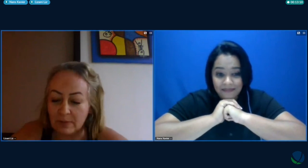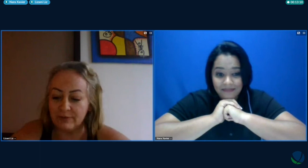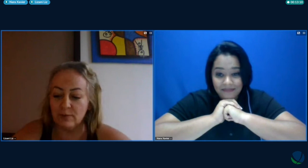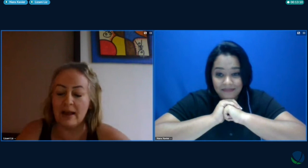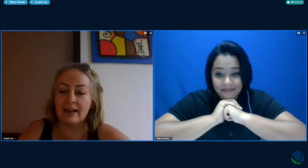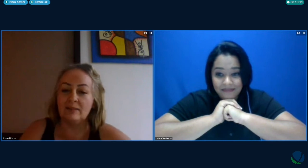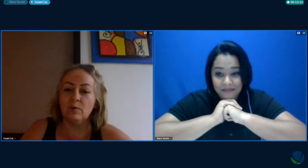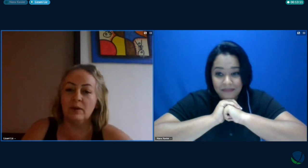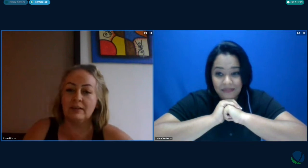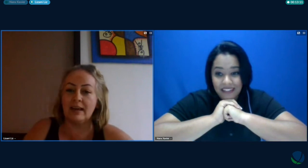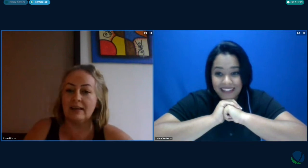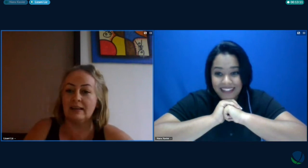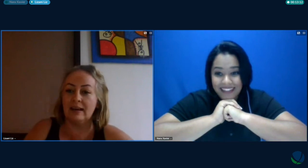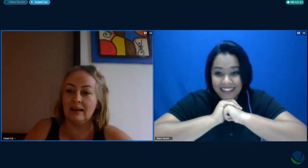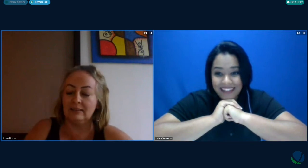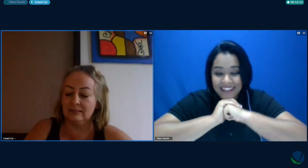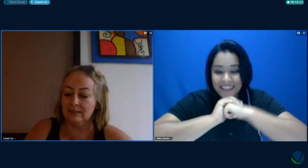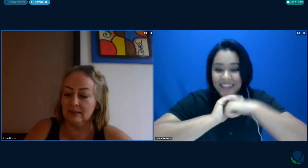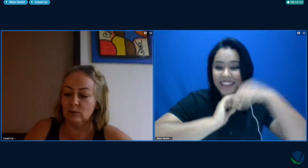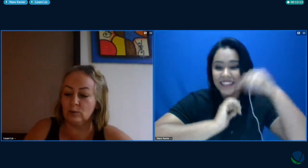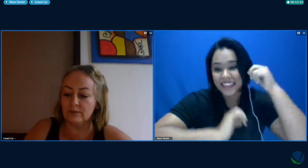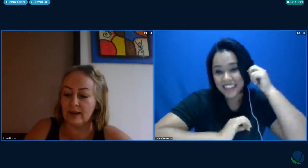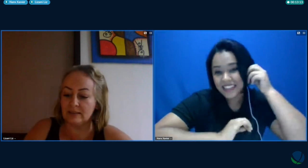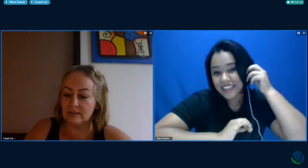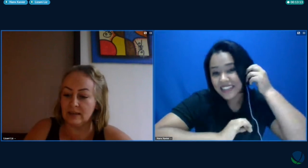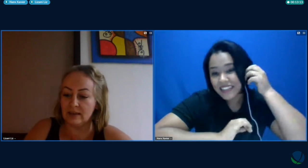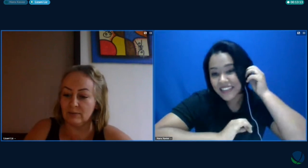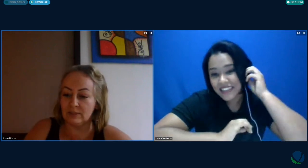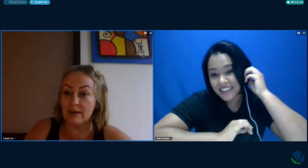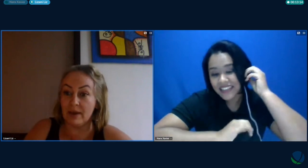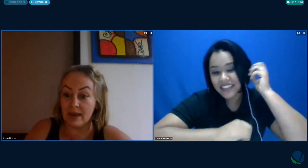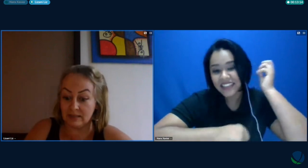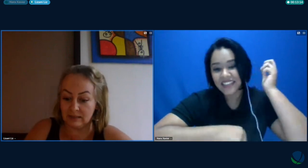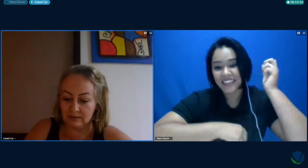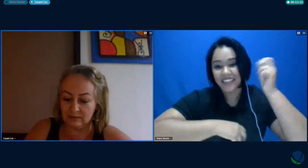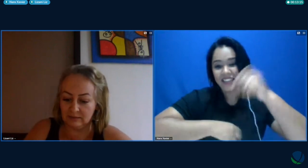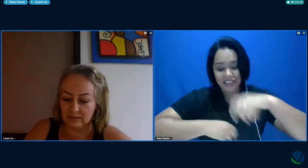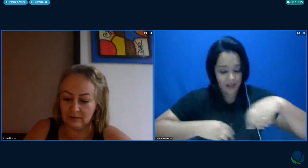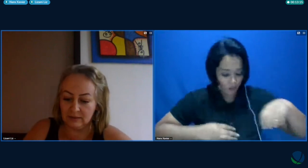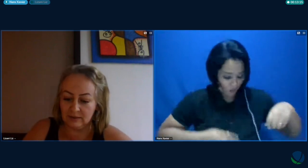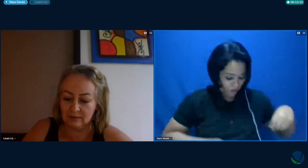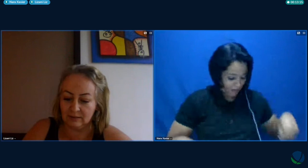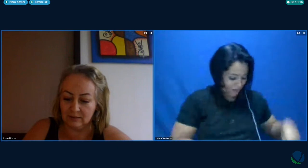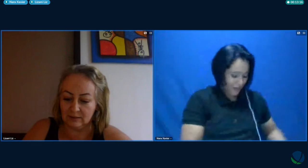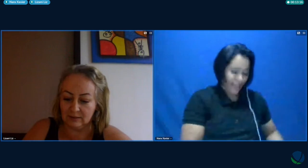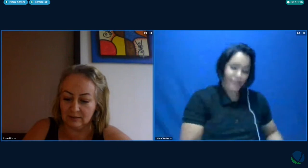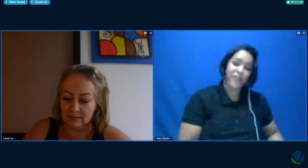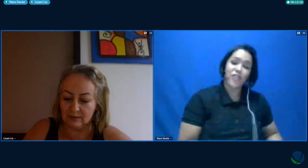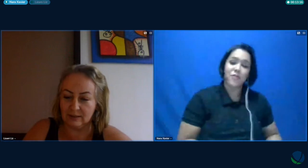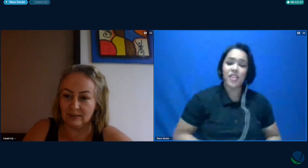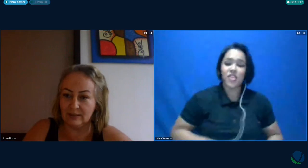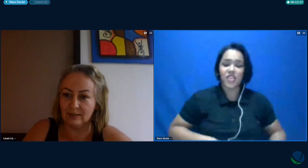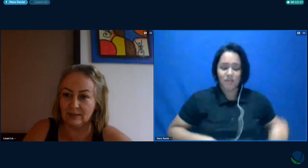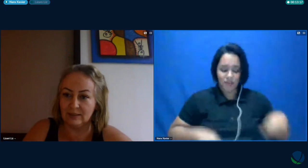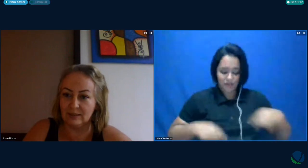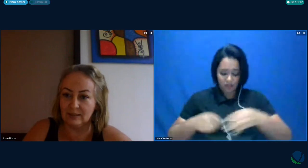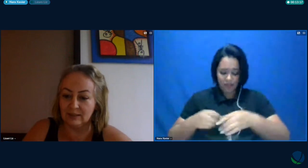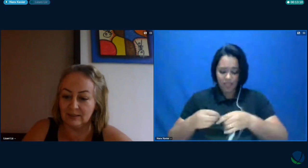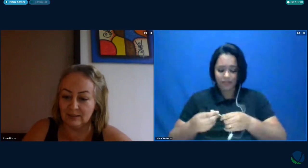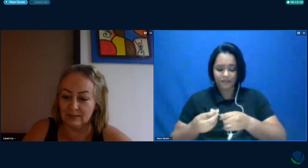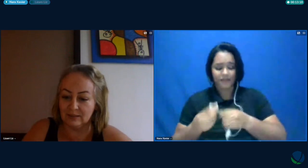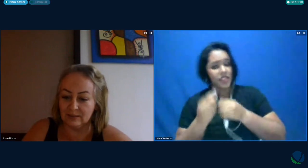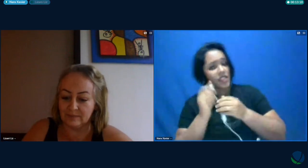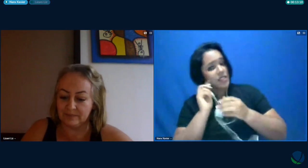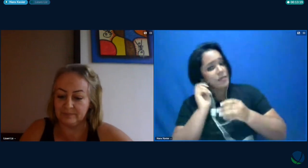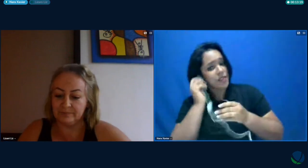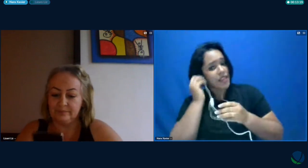Tô louca para filmar aquele momento que a Tuxi vai dizer que você é mestre. Filma e tirei uma foto